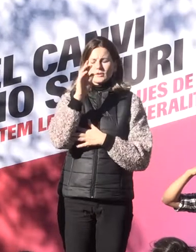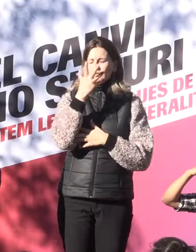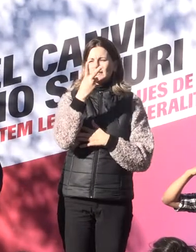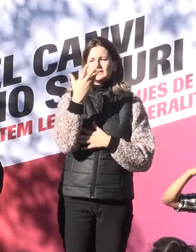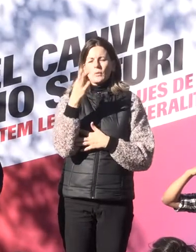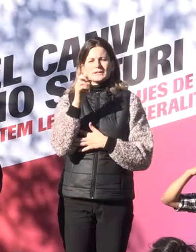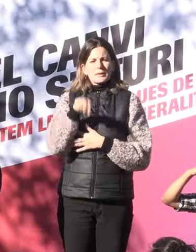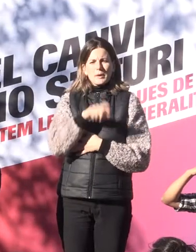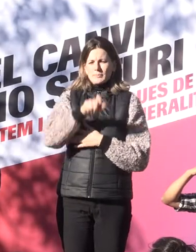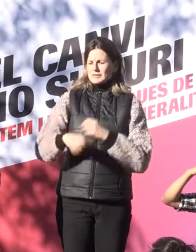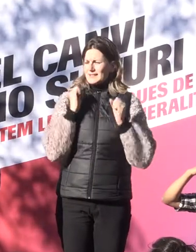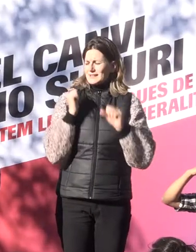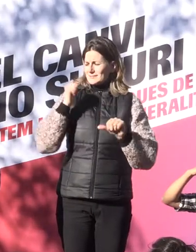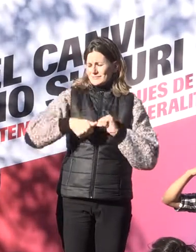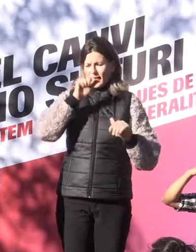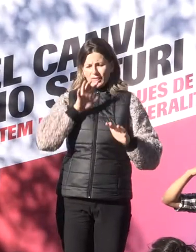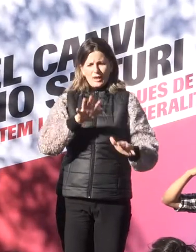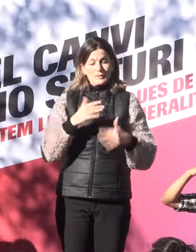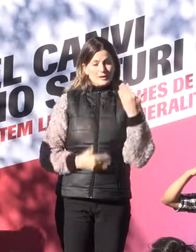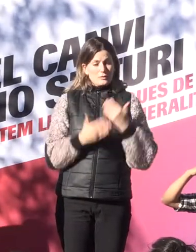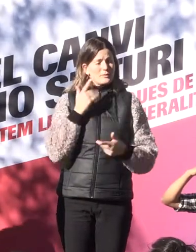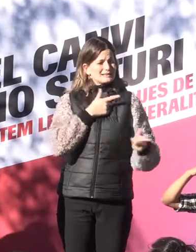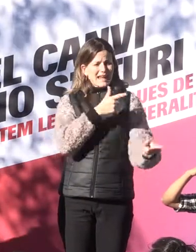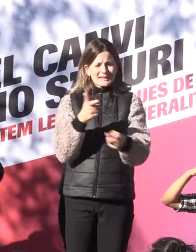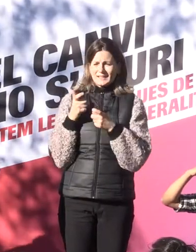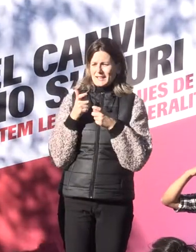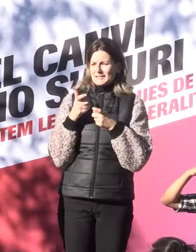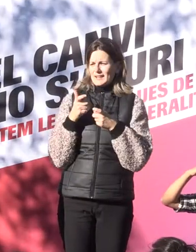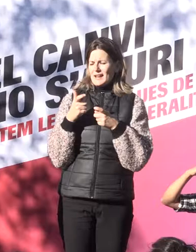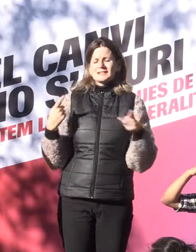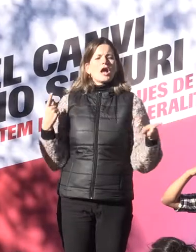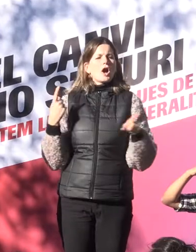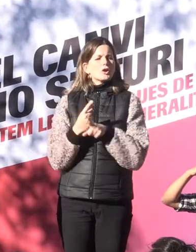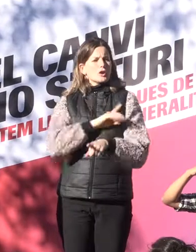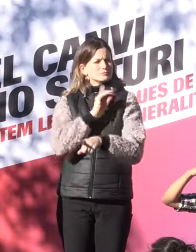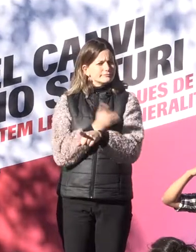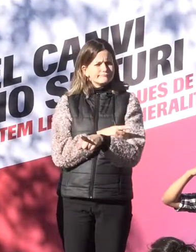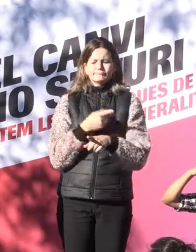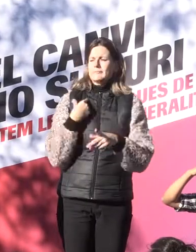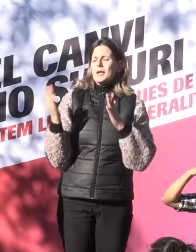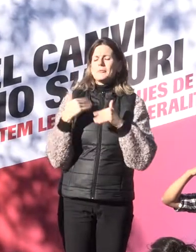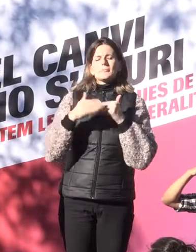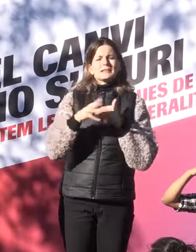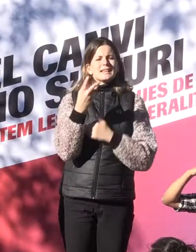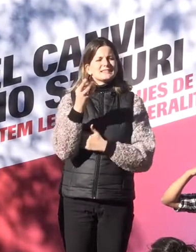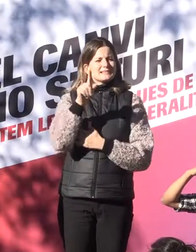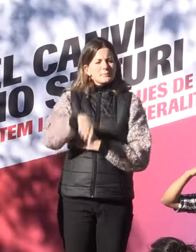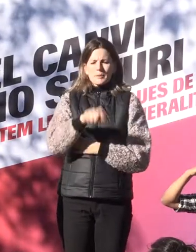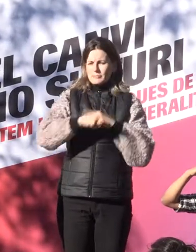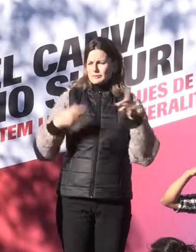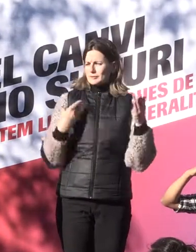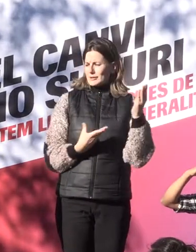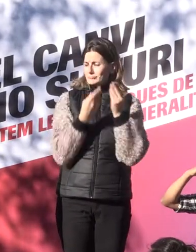asesinadas en los últimos 10 años desde que empezó esta guerra mal llamada guerra contra el narco que hay cerca de 30.000 personas desaparecidas